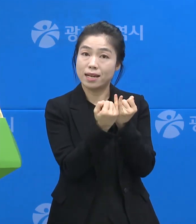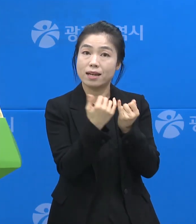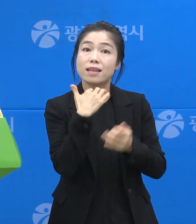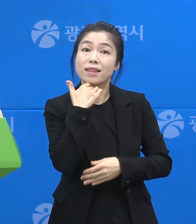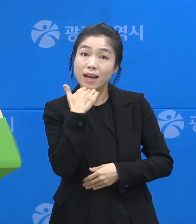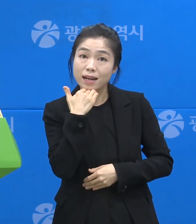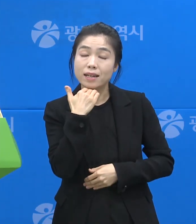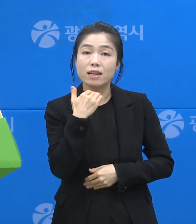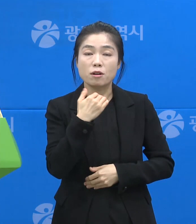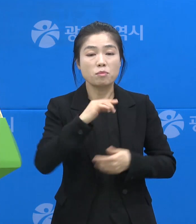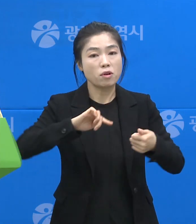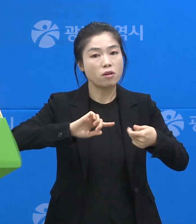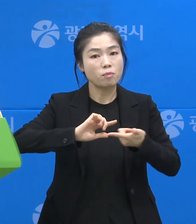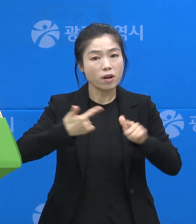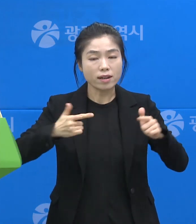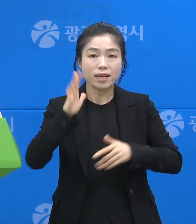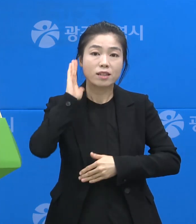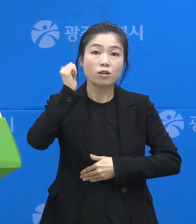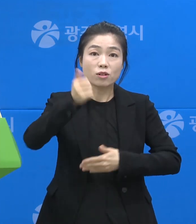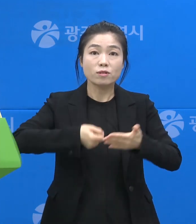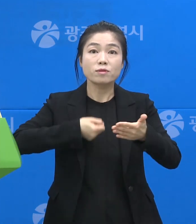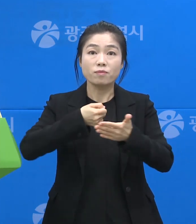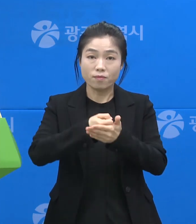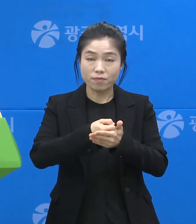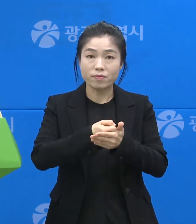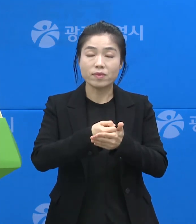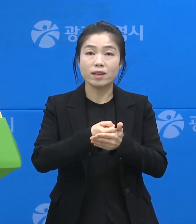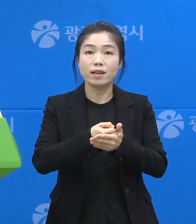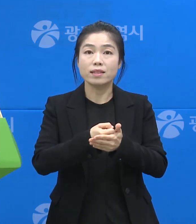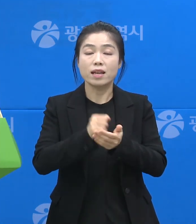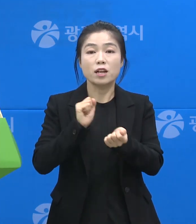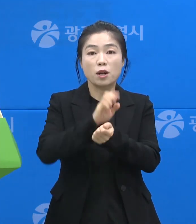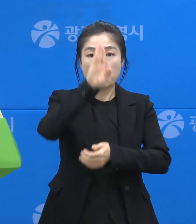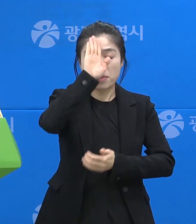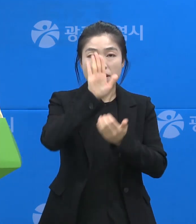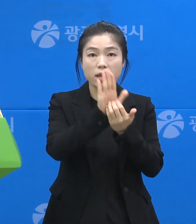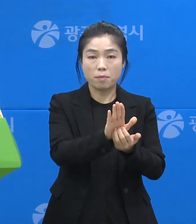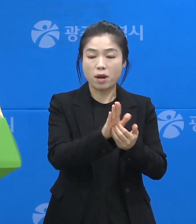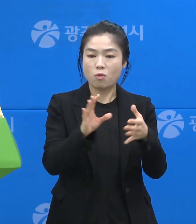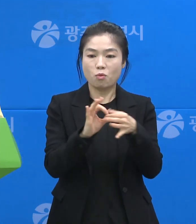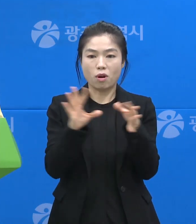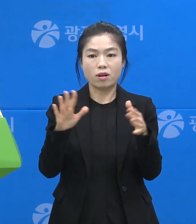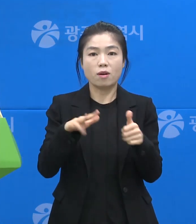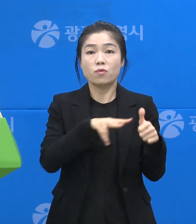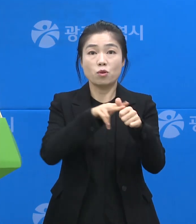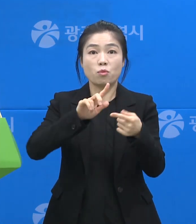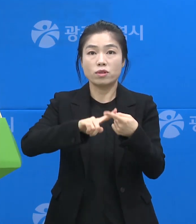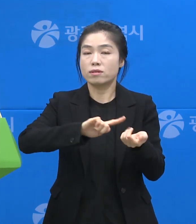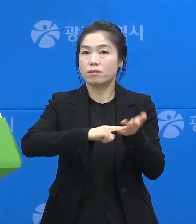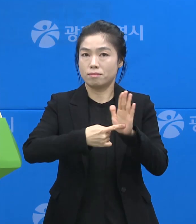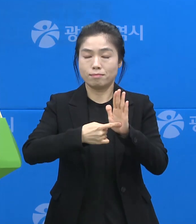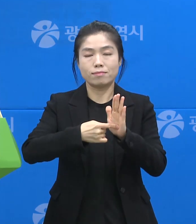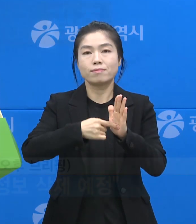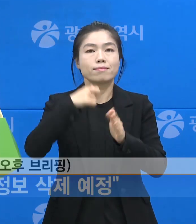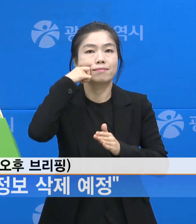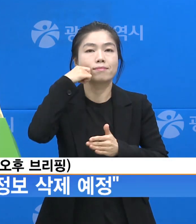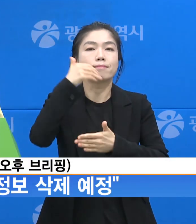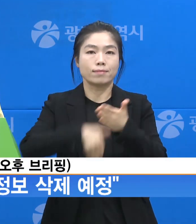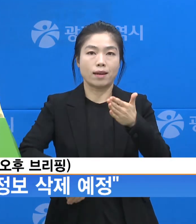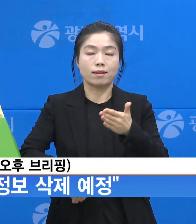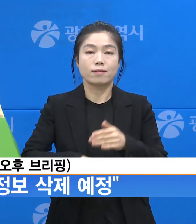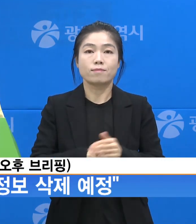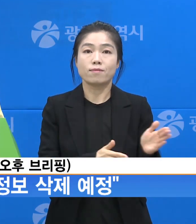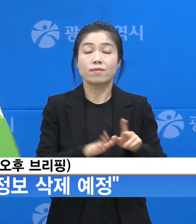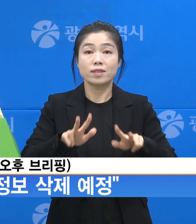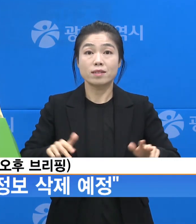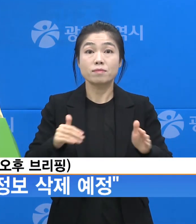나이, 기타 대통령령으로 전항하는 감염병 예방과 무관한 정보는 제외하도록 했습니다. 그래서